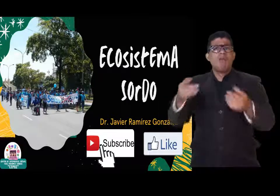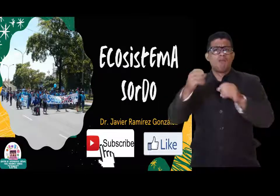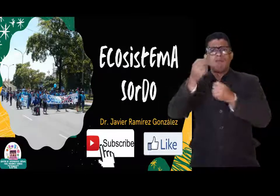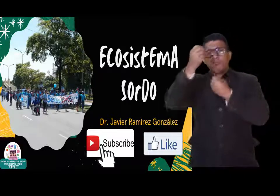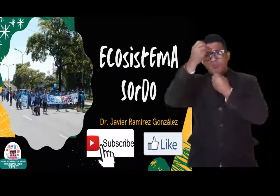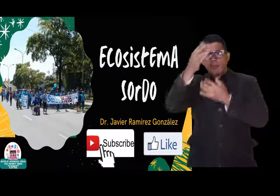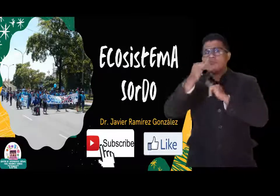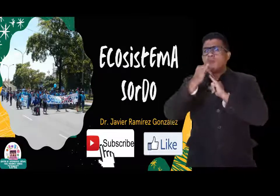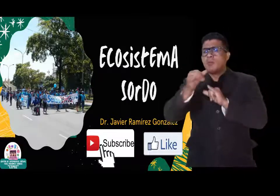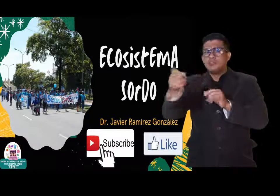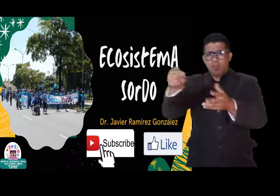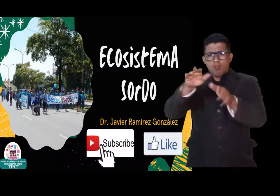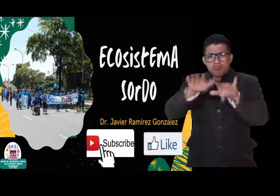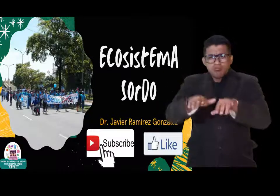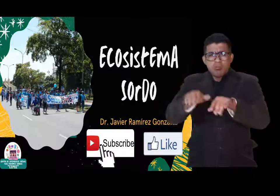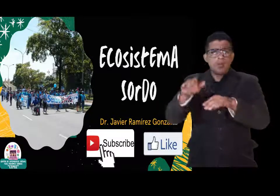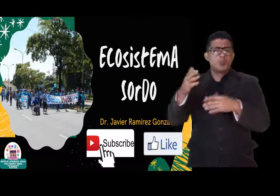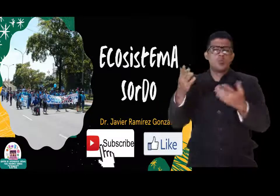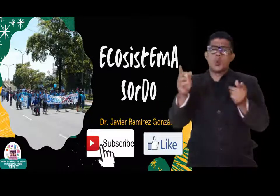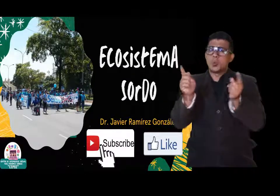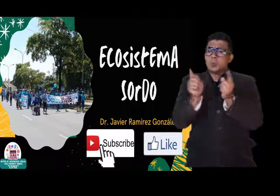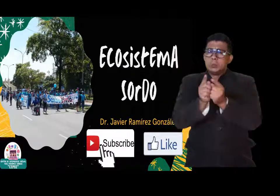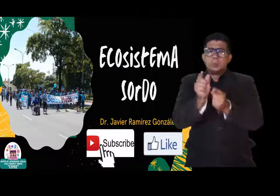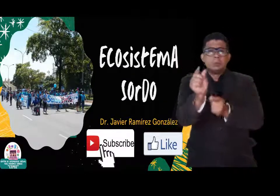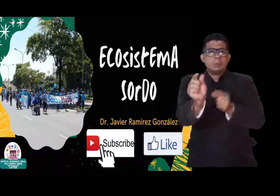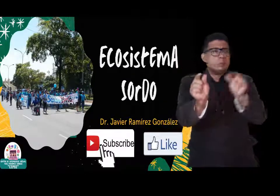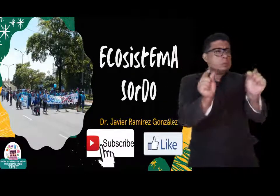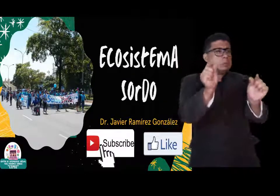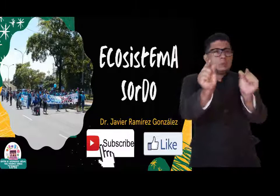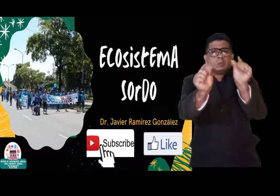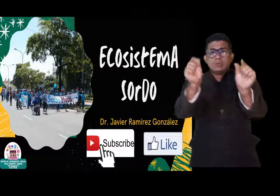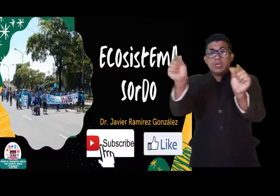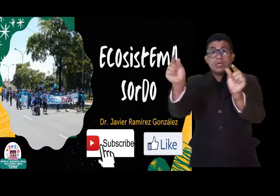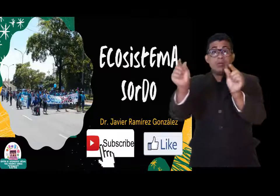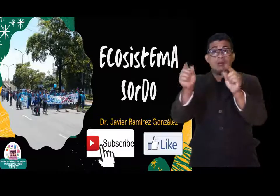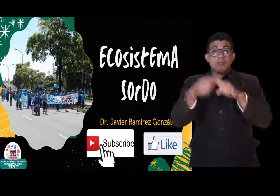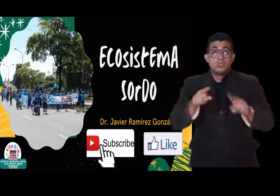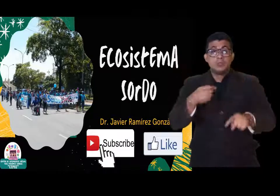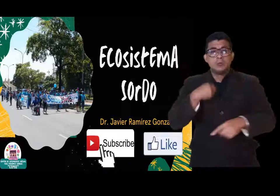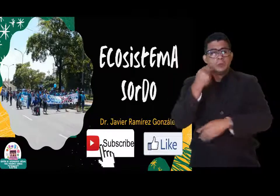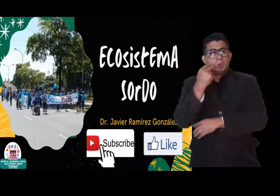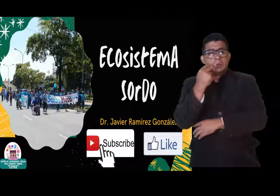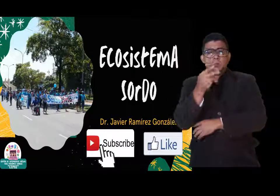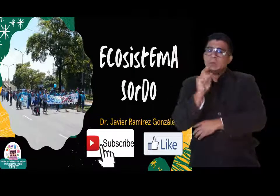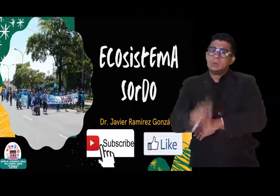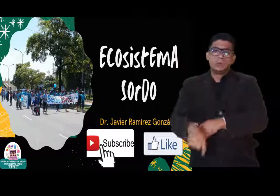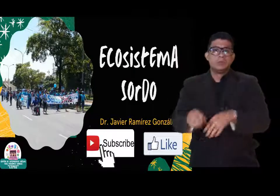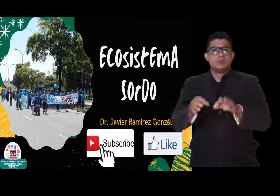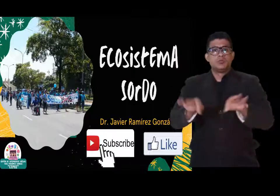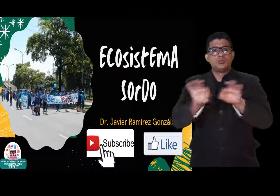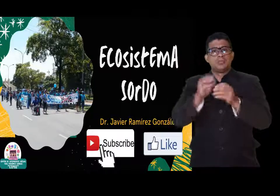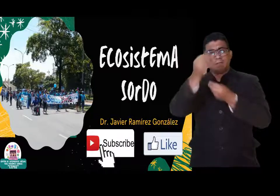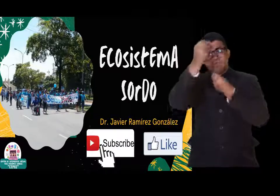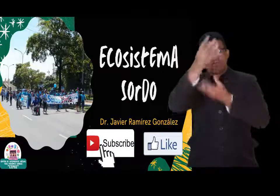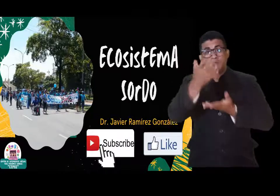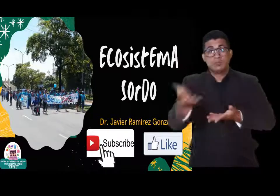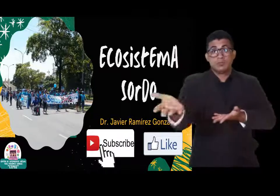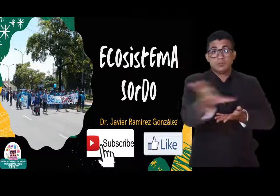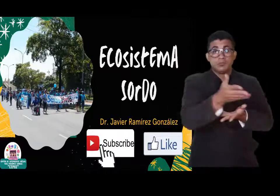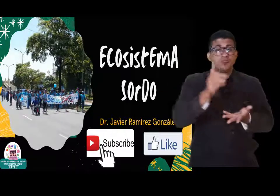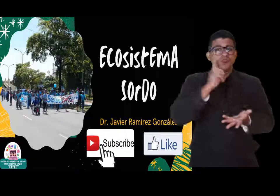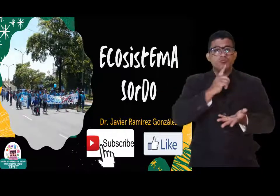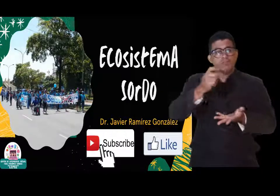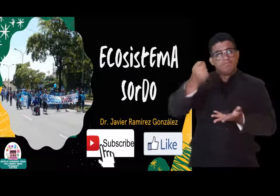importante y hay muy poca información disponible en la red. Por ello es que considero